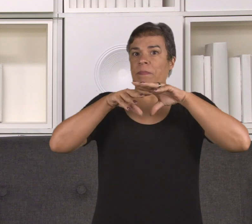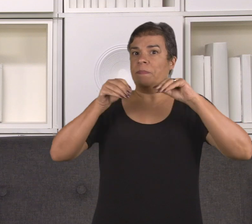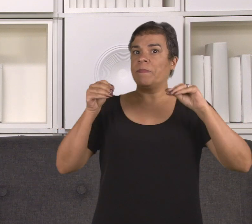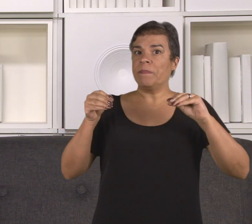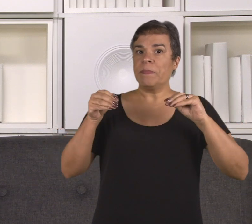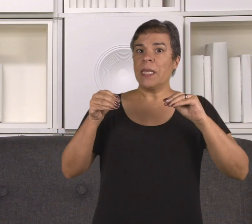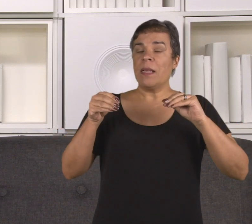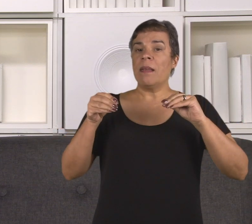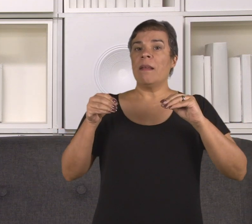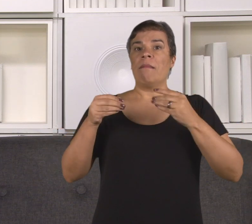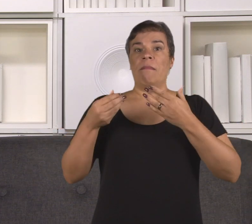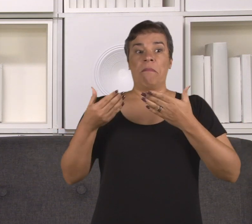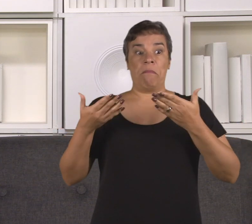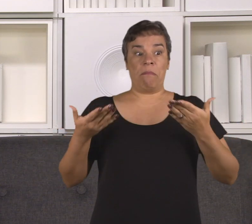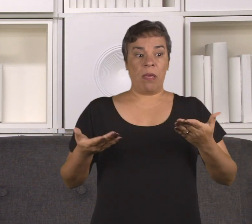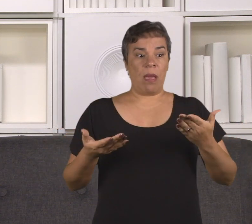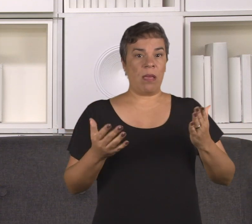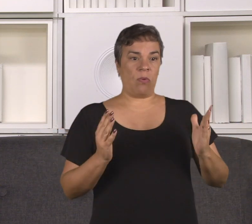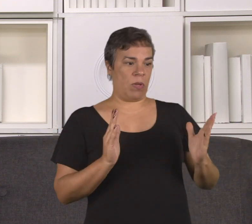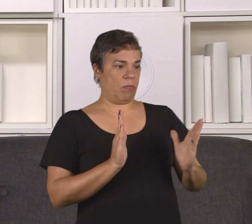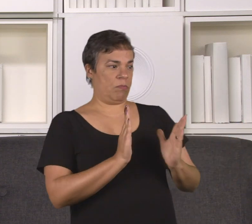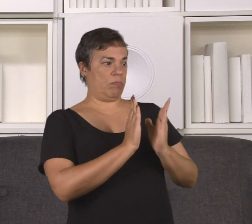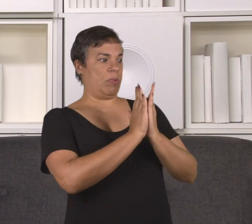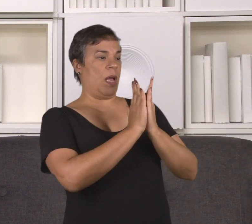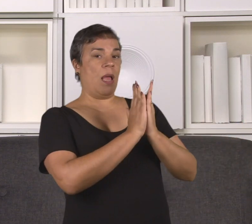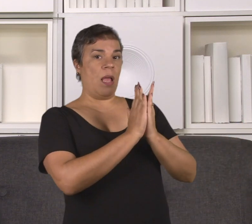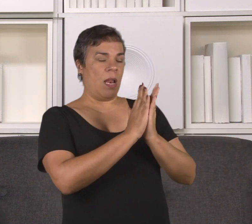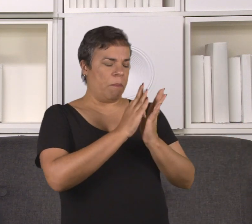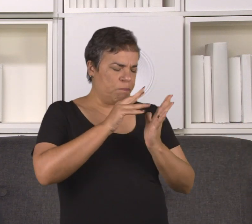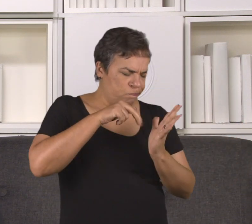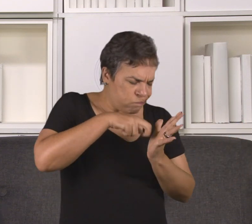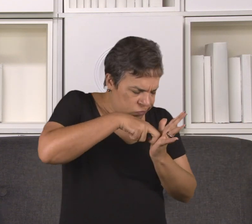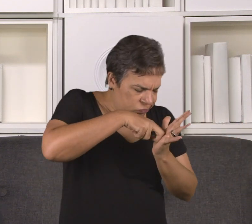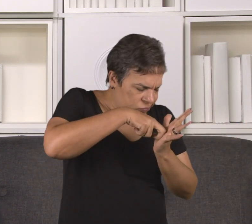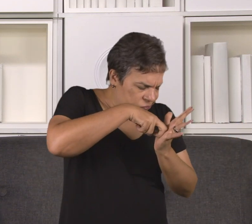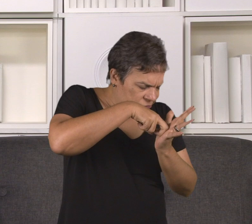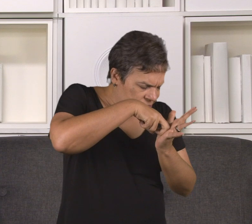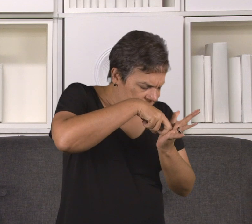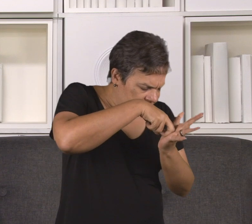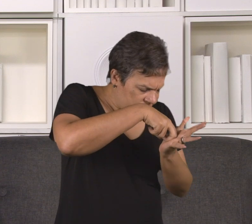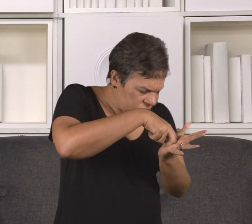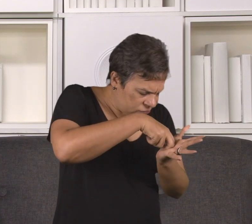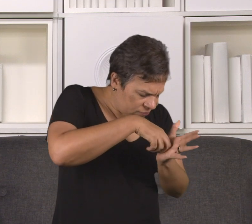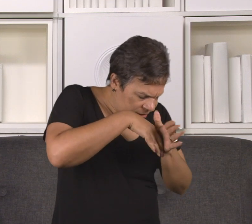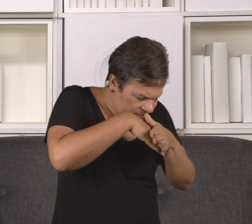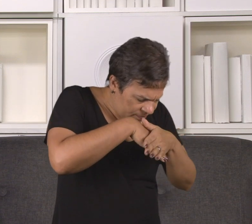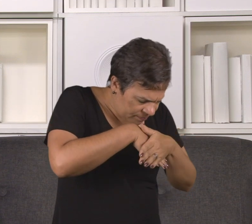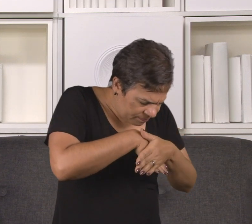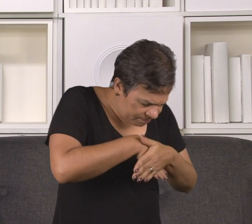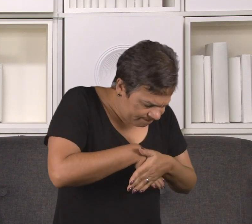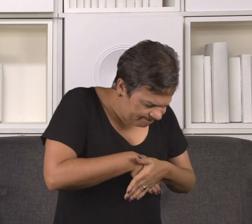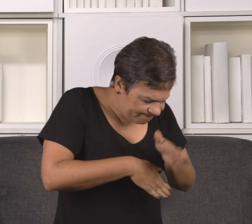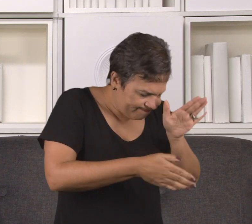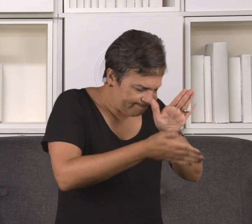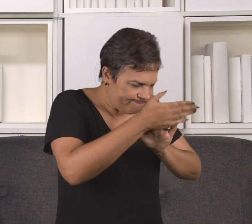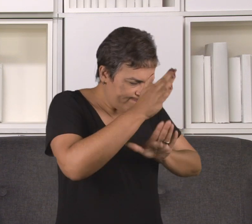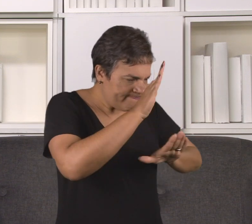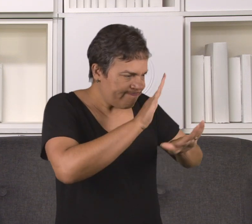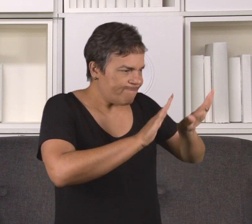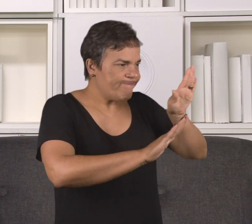e diante daquele que o curou, ele cai de joelhos em